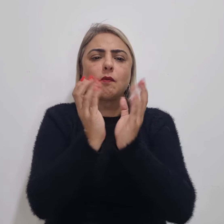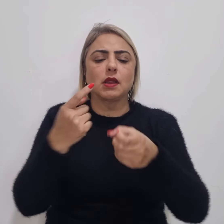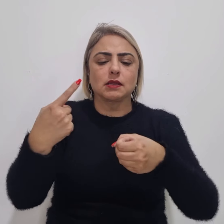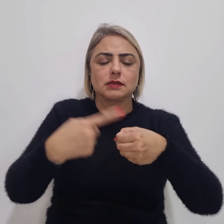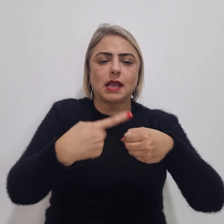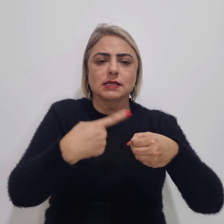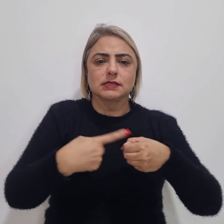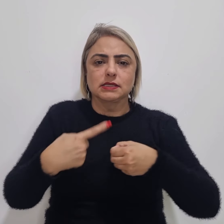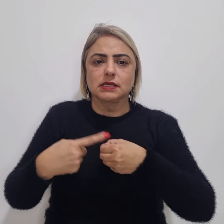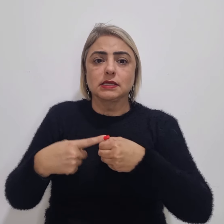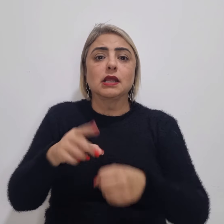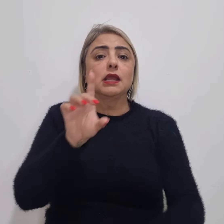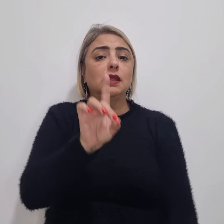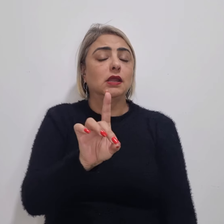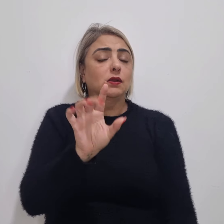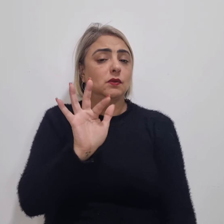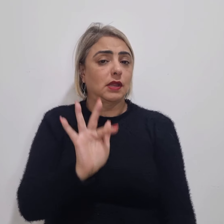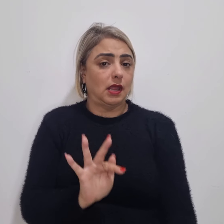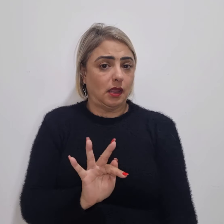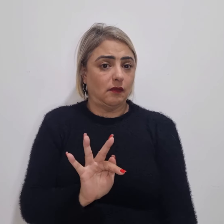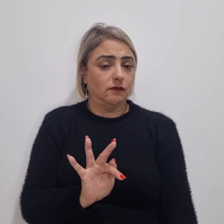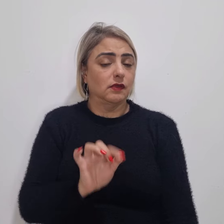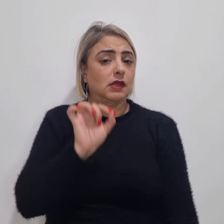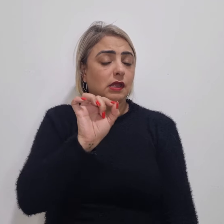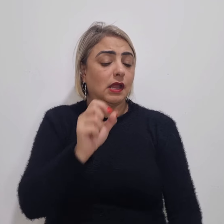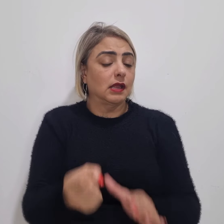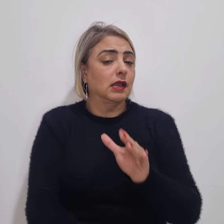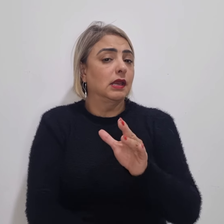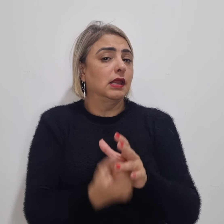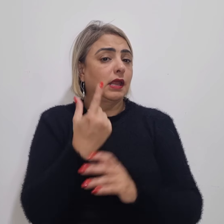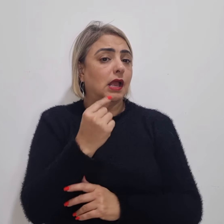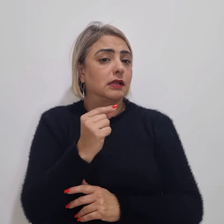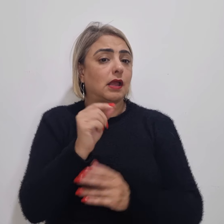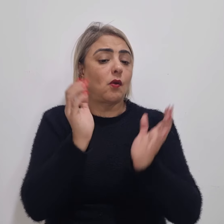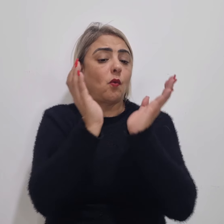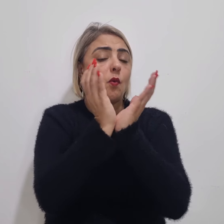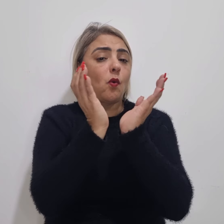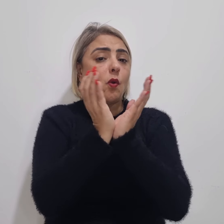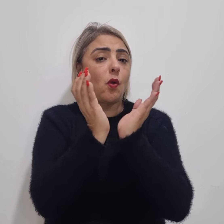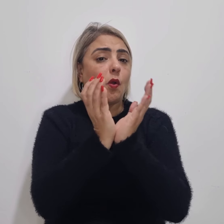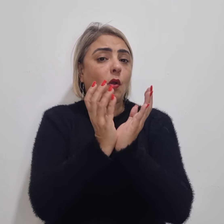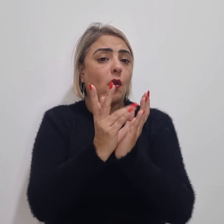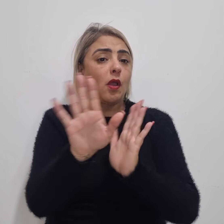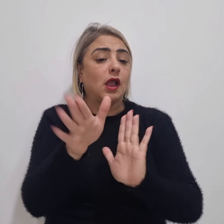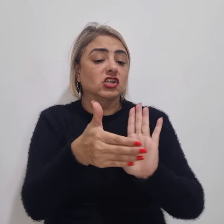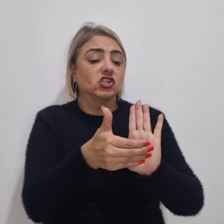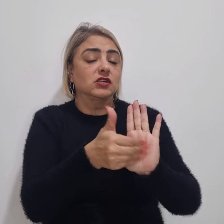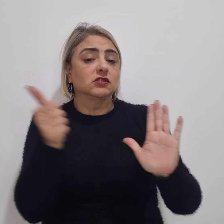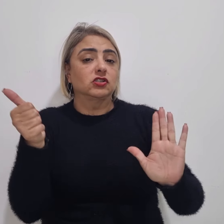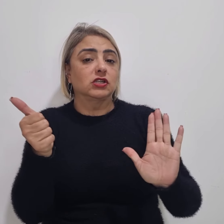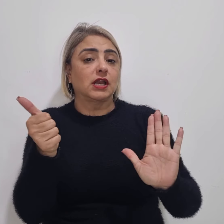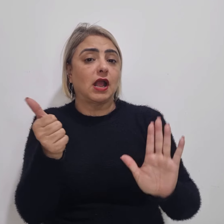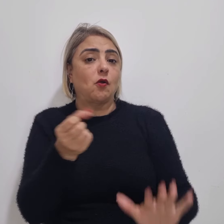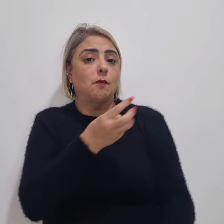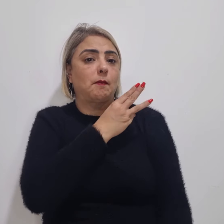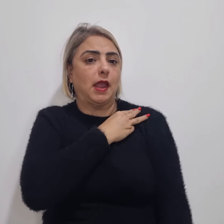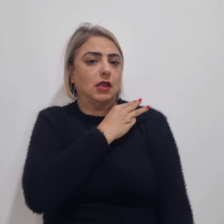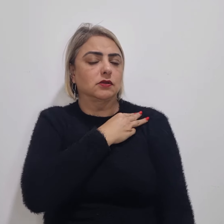e no Distrito Federal, que será criado um comitê pela revogação. Consulta